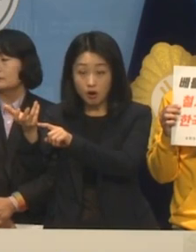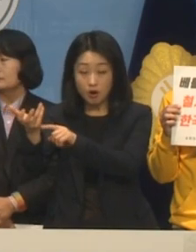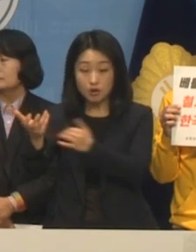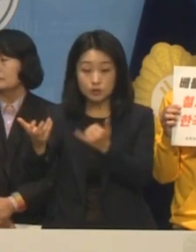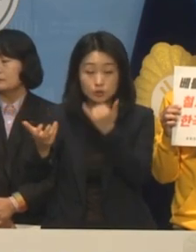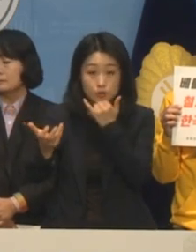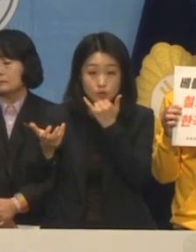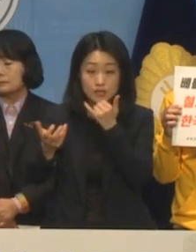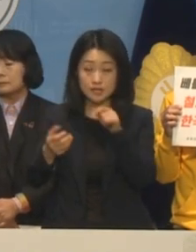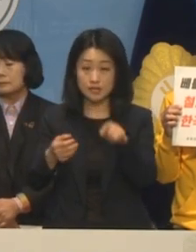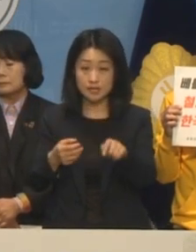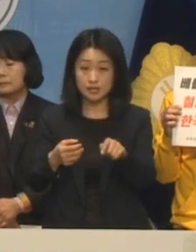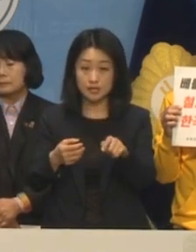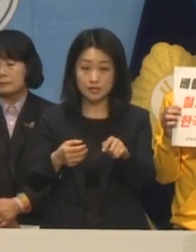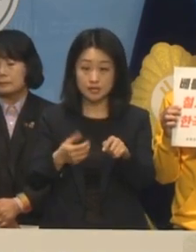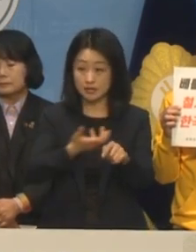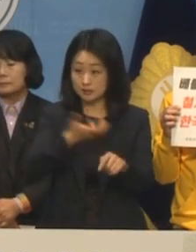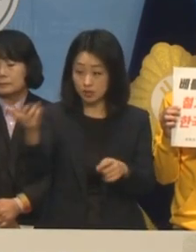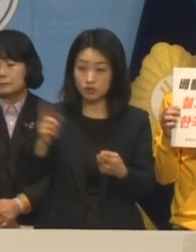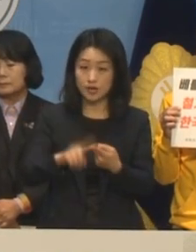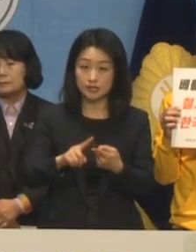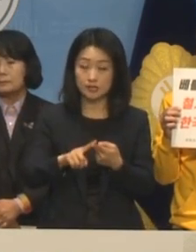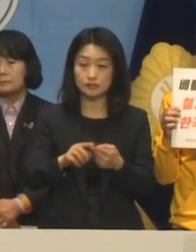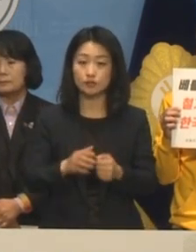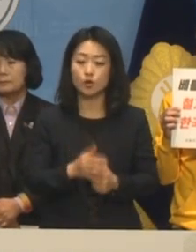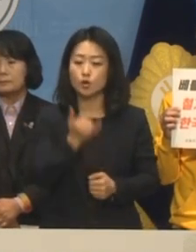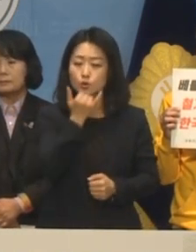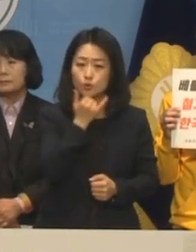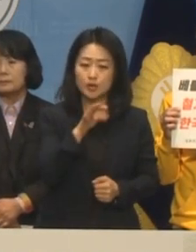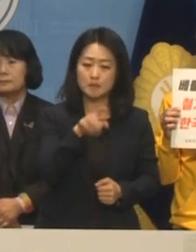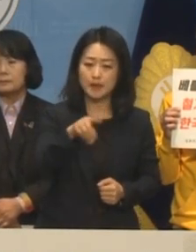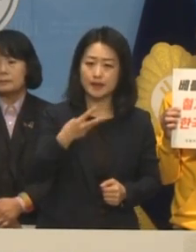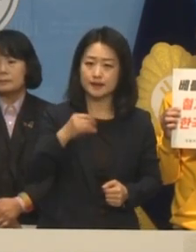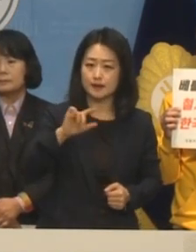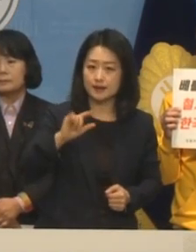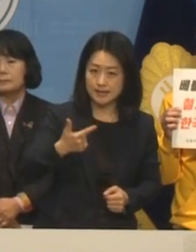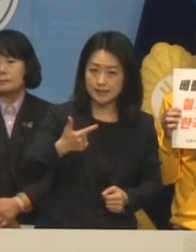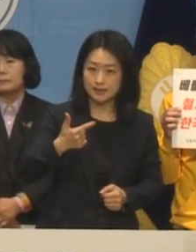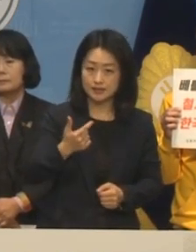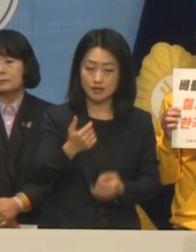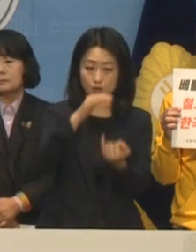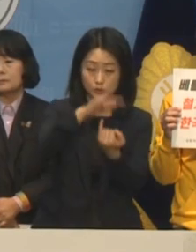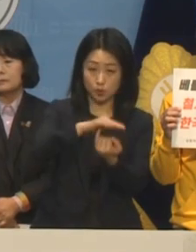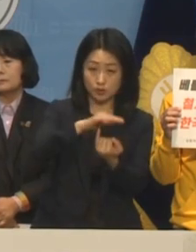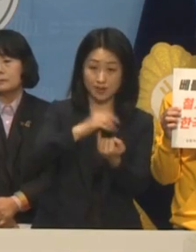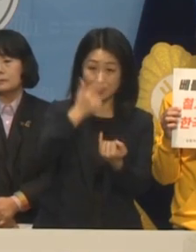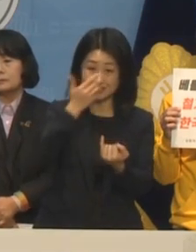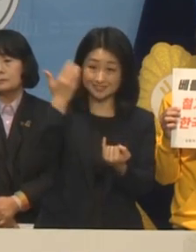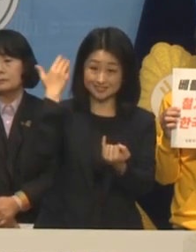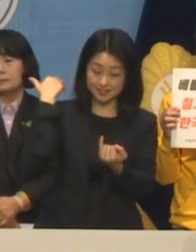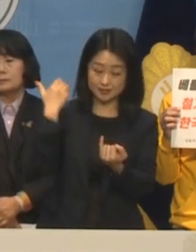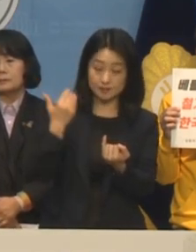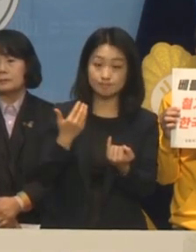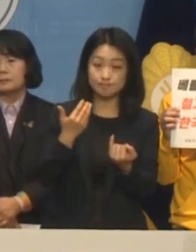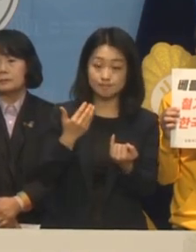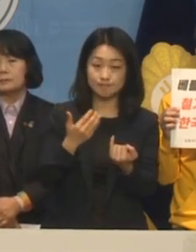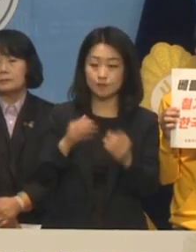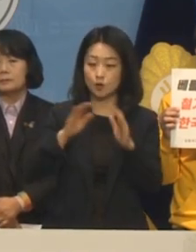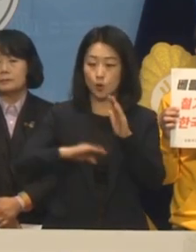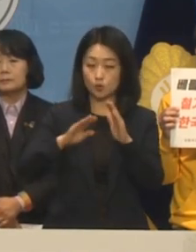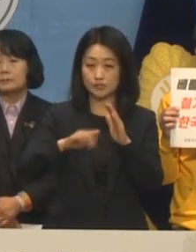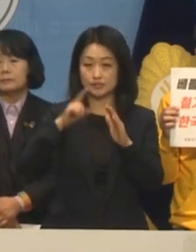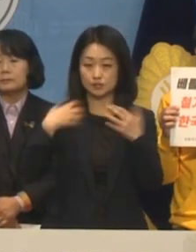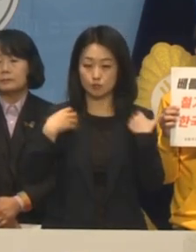소녀상이 세워지기 시작했습니다. 독일 베를린에서도 이 운동에 동참하여 베를린 미트구청이 공식